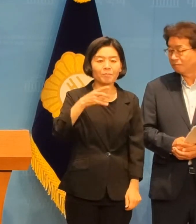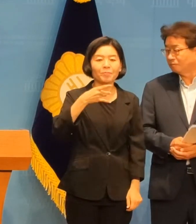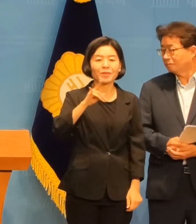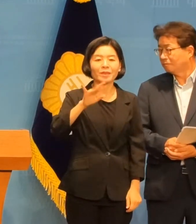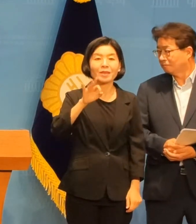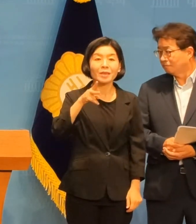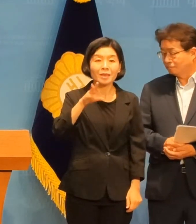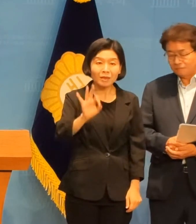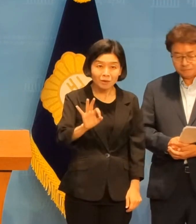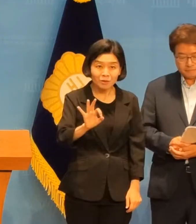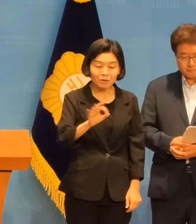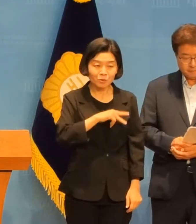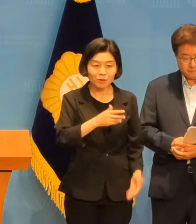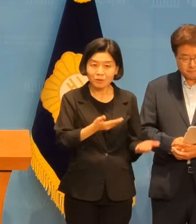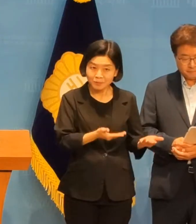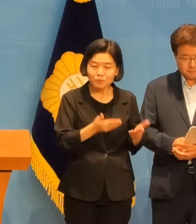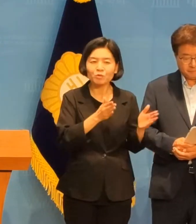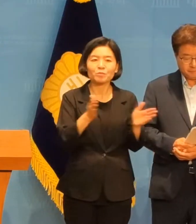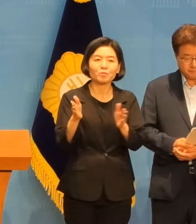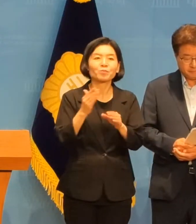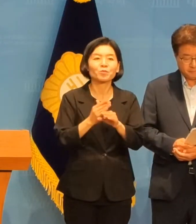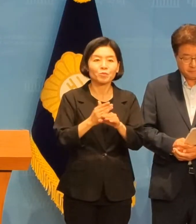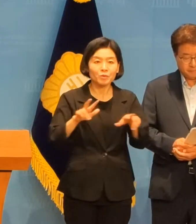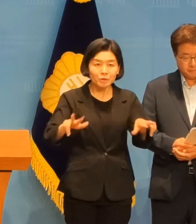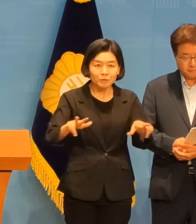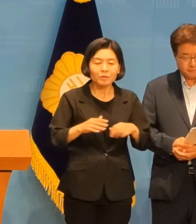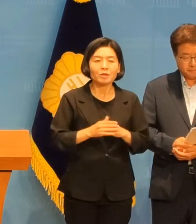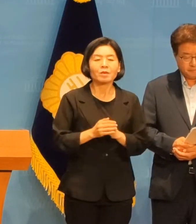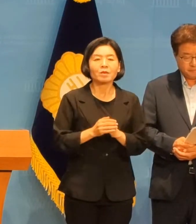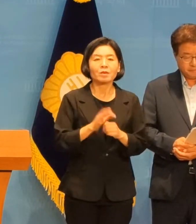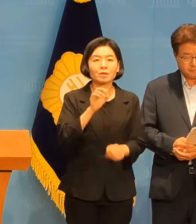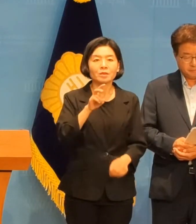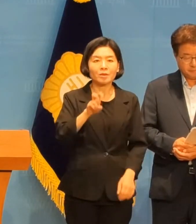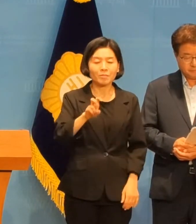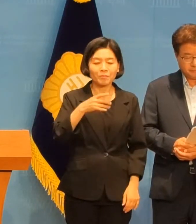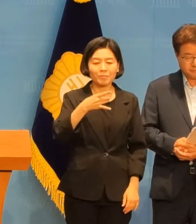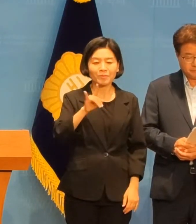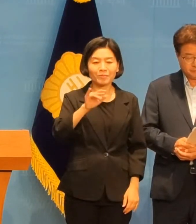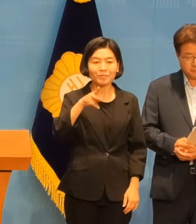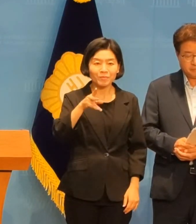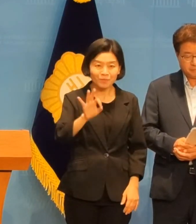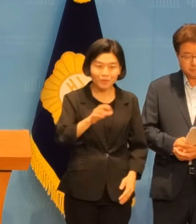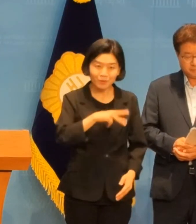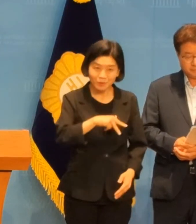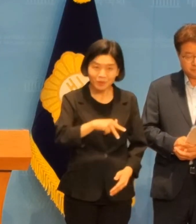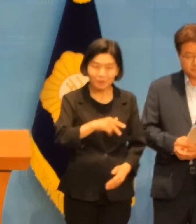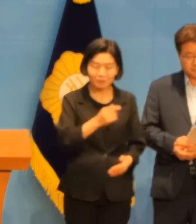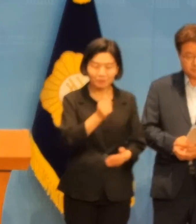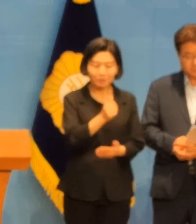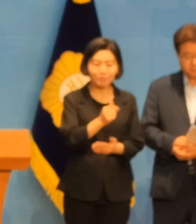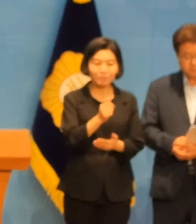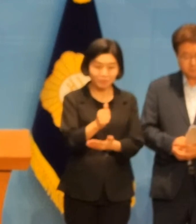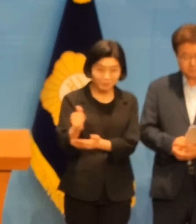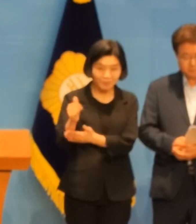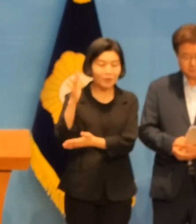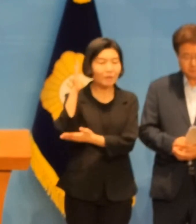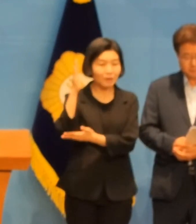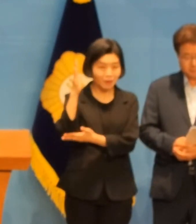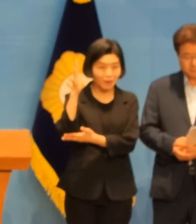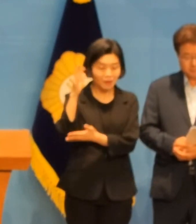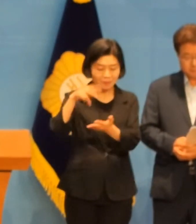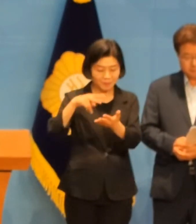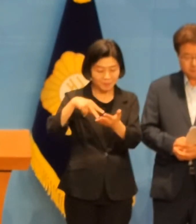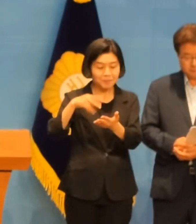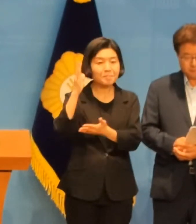의원님께서 준비를 해주셨는데요. 염태영 의원님의 또 기자회견문 낭독을 읽고